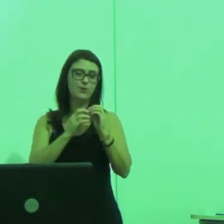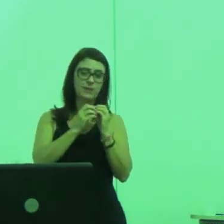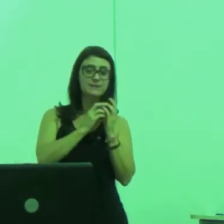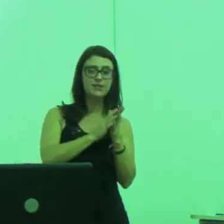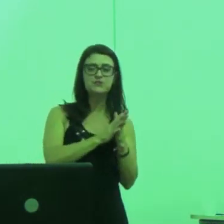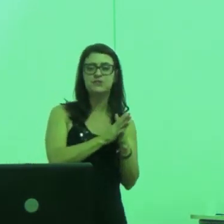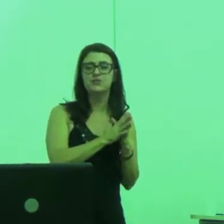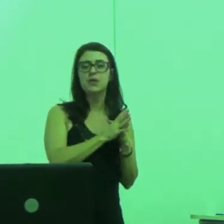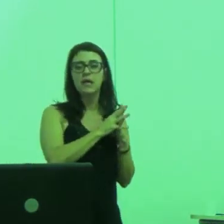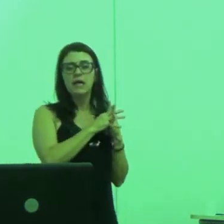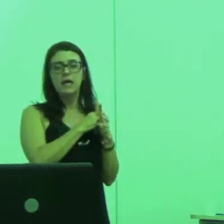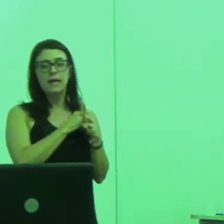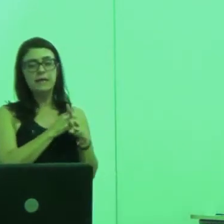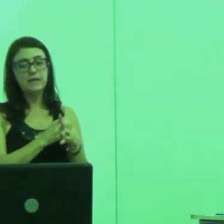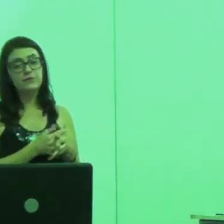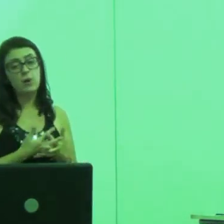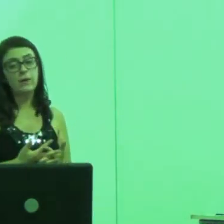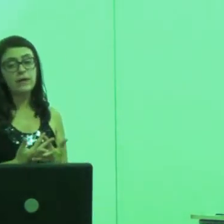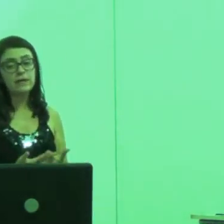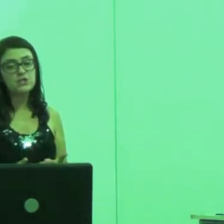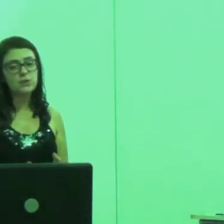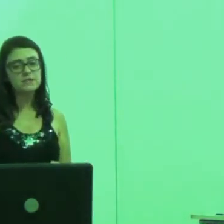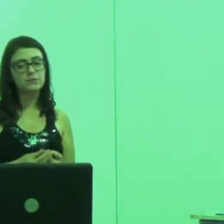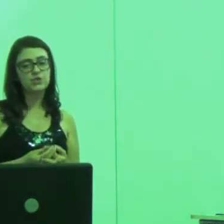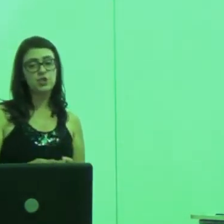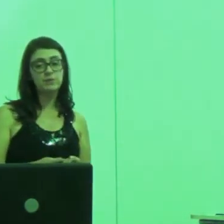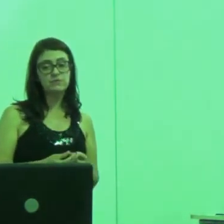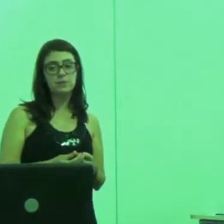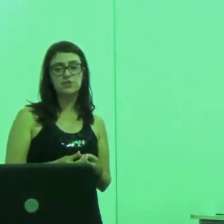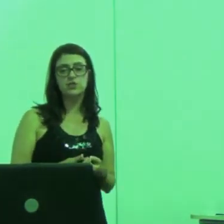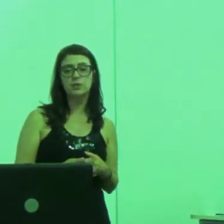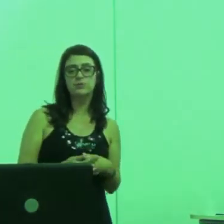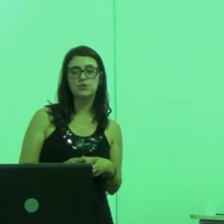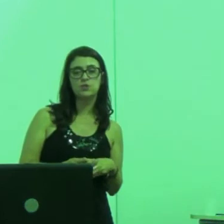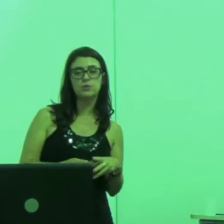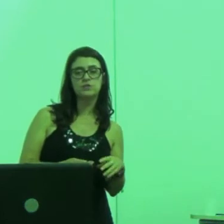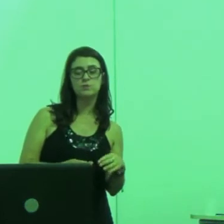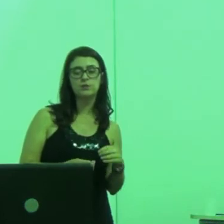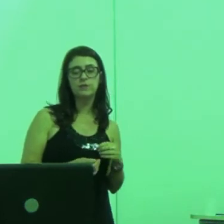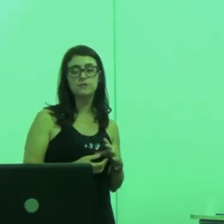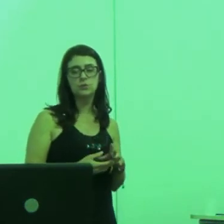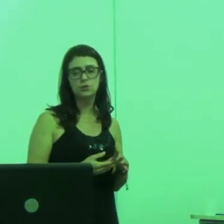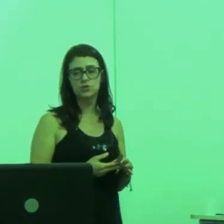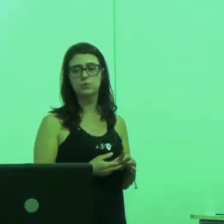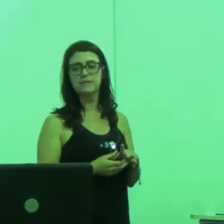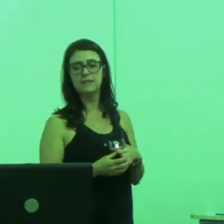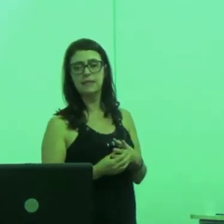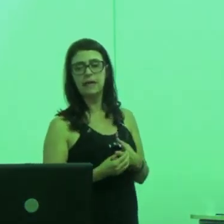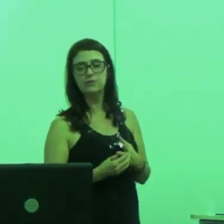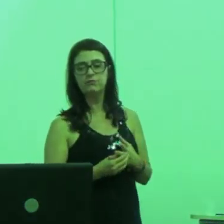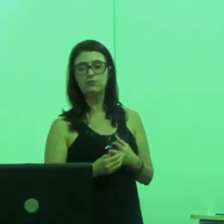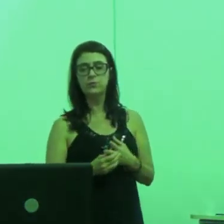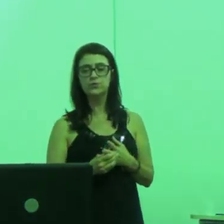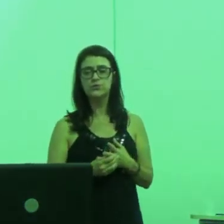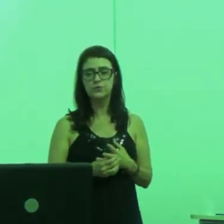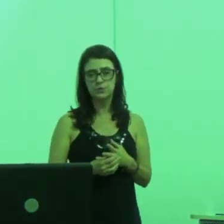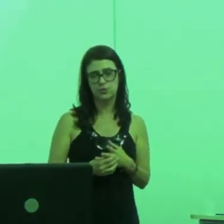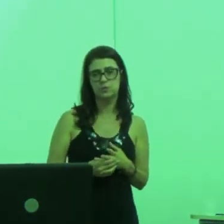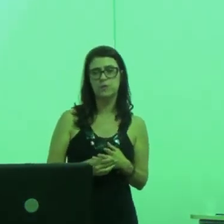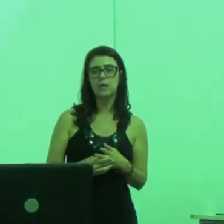problema está difícil. E aí eu falo, agora é aquela situação, eu deixei para você mexer, mas eu acho que é um procedimento mais cirúrgico, mais delicado, envolve muitos fios.